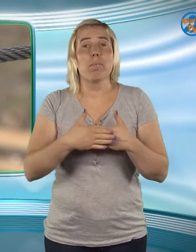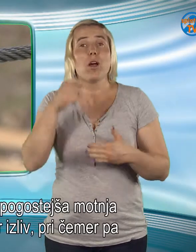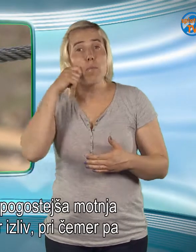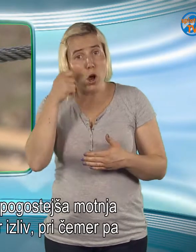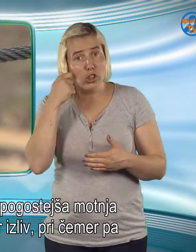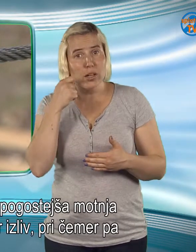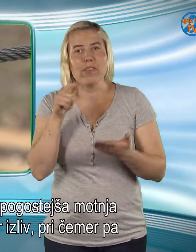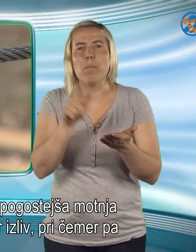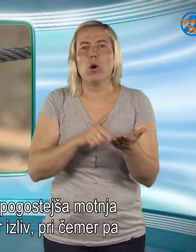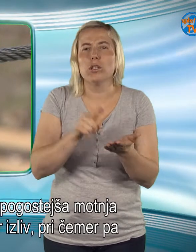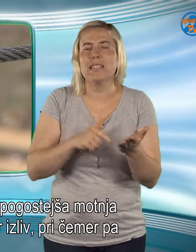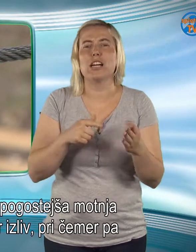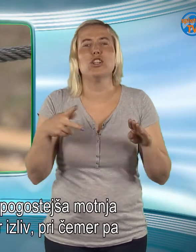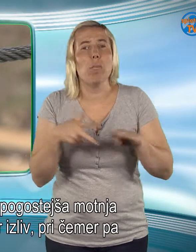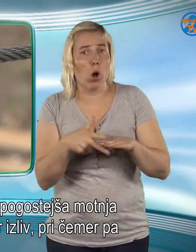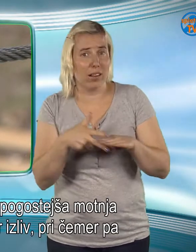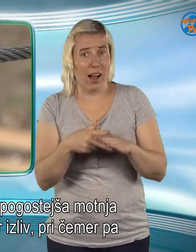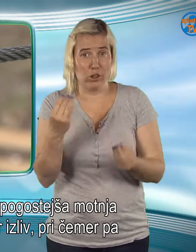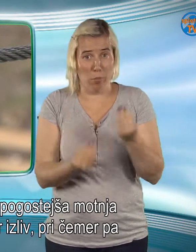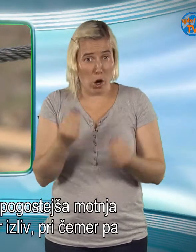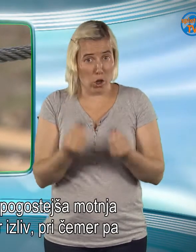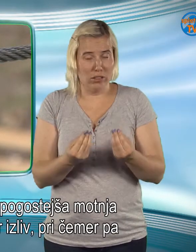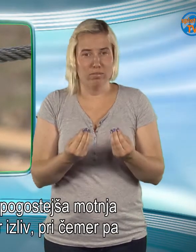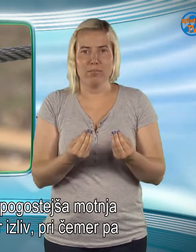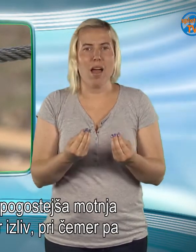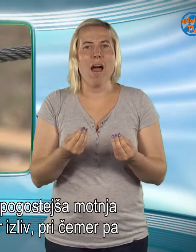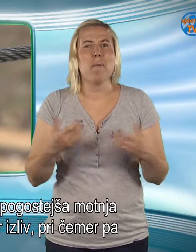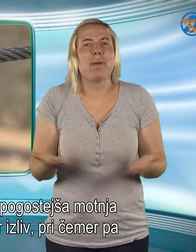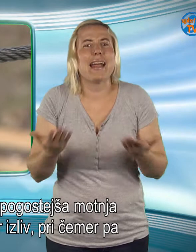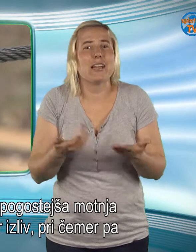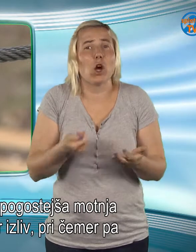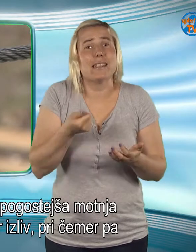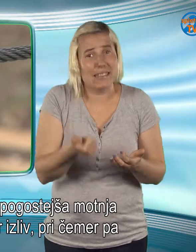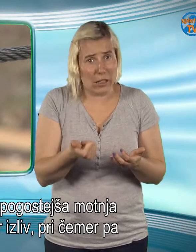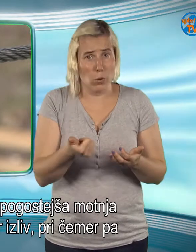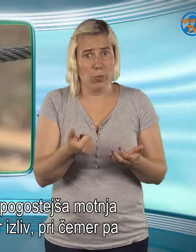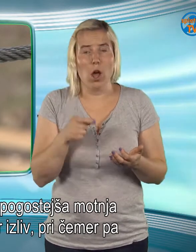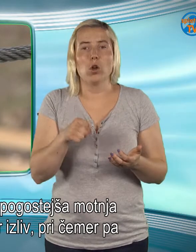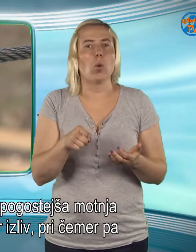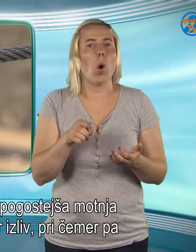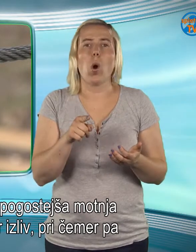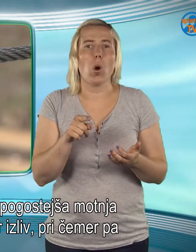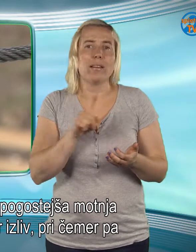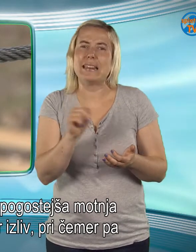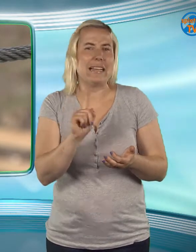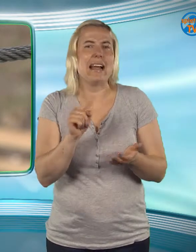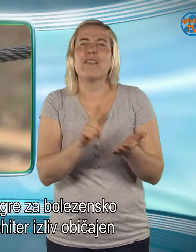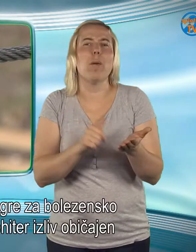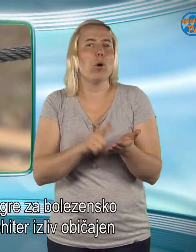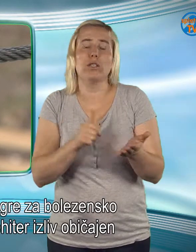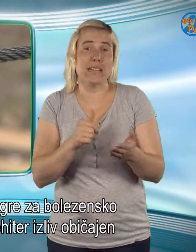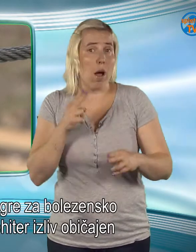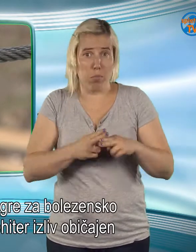Pri moških je najpogostejša motnja spolnosti prehiter izliv, pri čemer pa najpogosteje ne gre